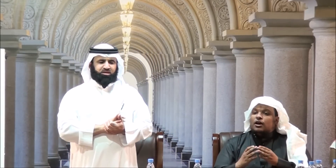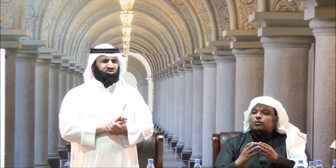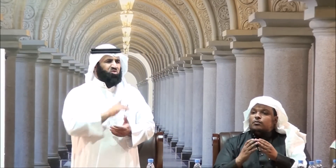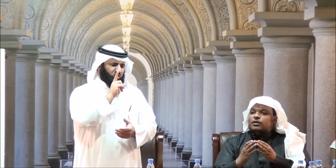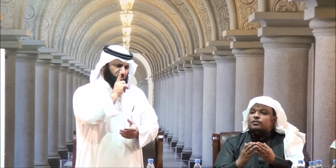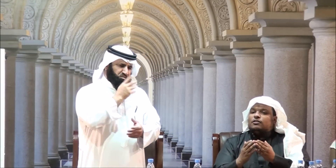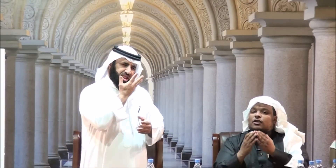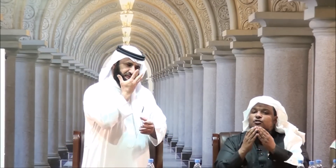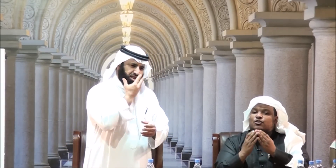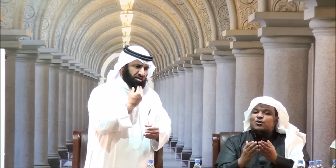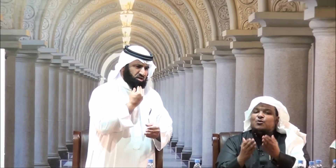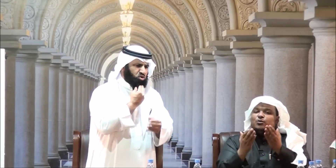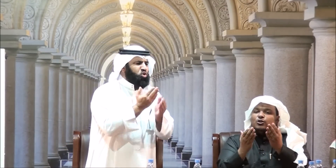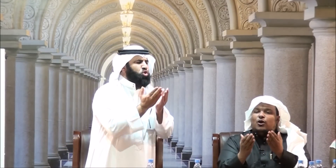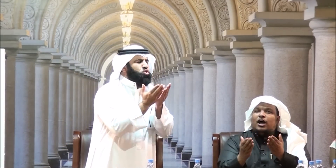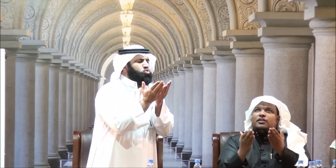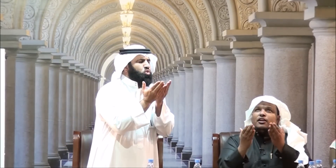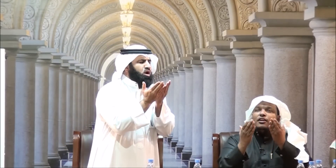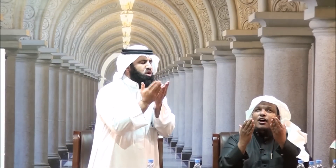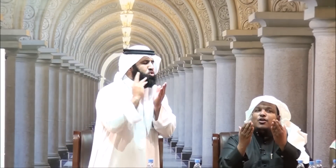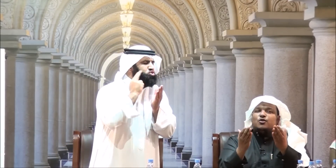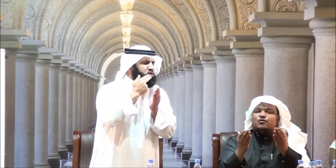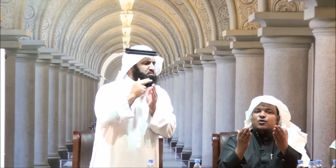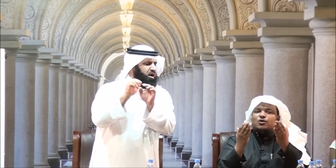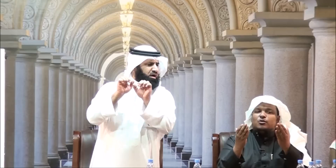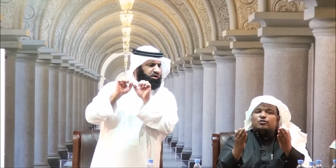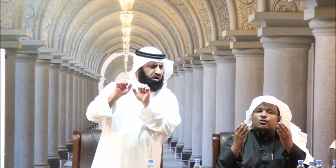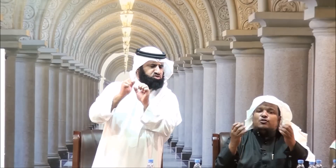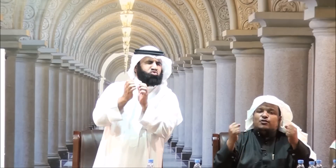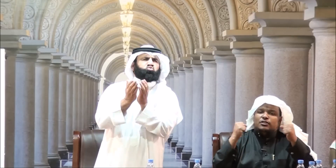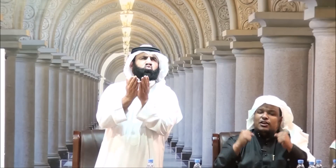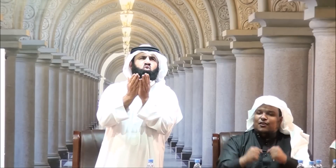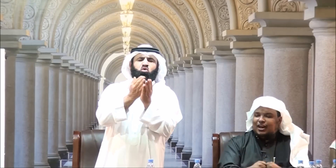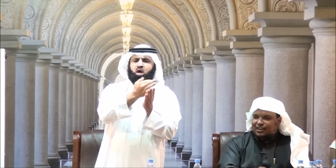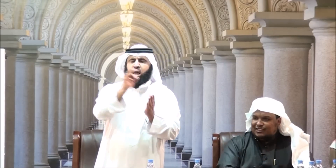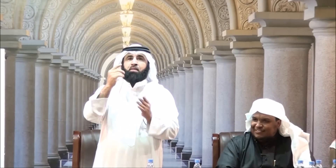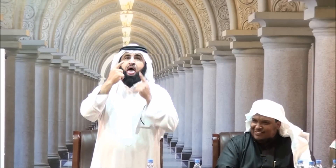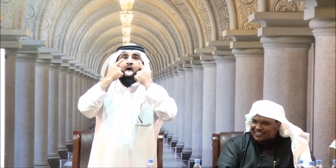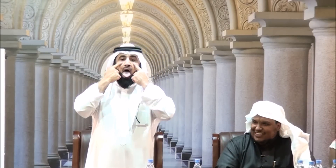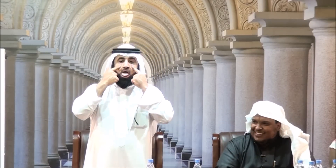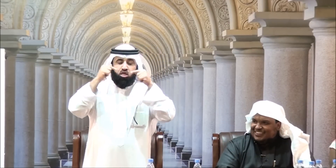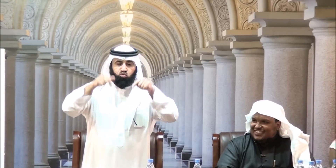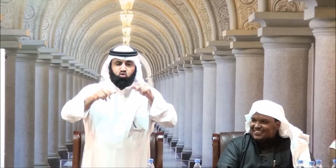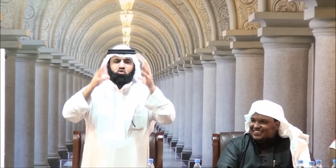وابيك يا امي تخصينهم بالدعاء ان الله يوفقهم ويسعدهم في الدنيا والاخره.